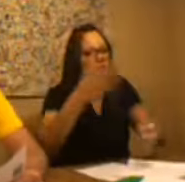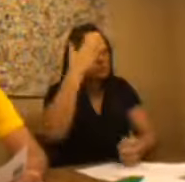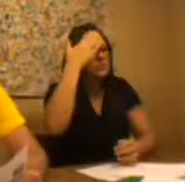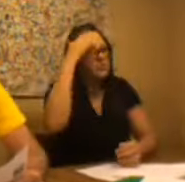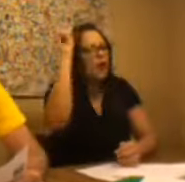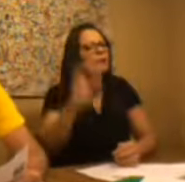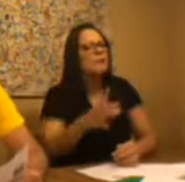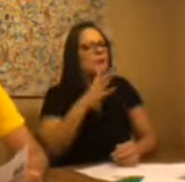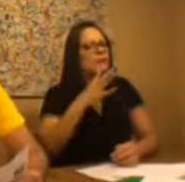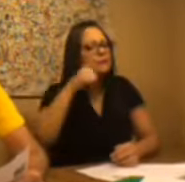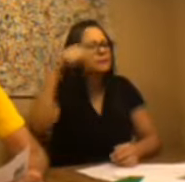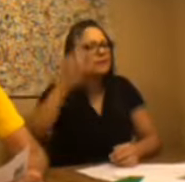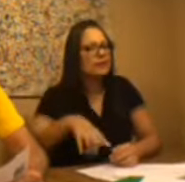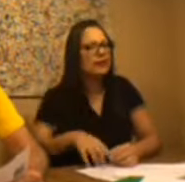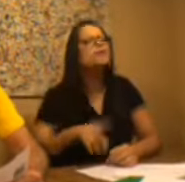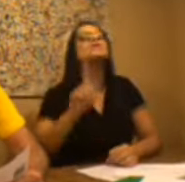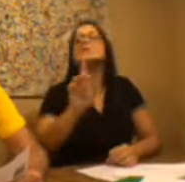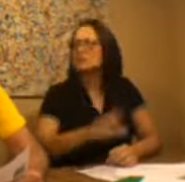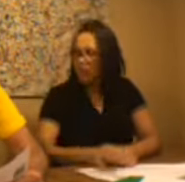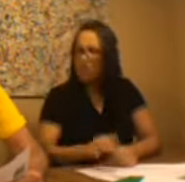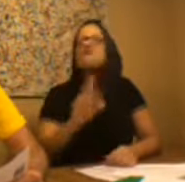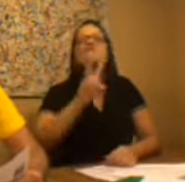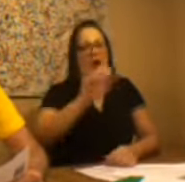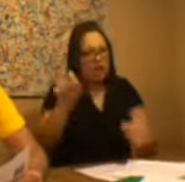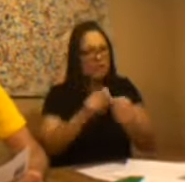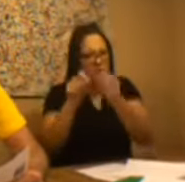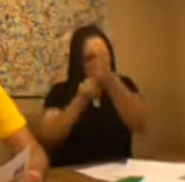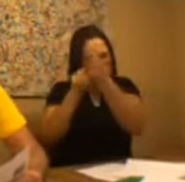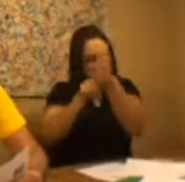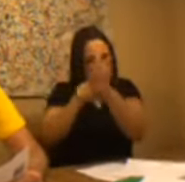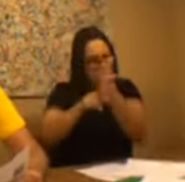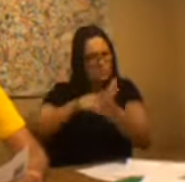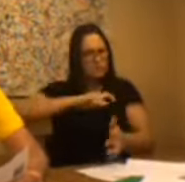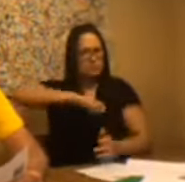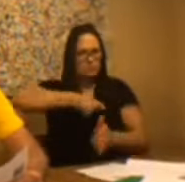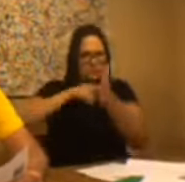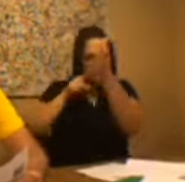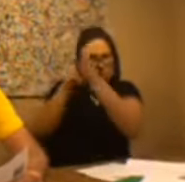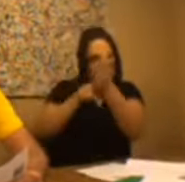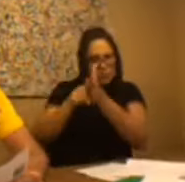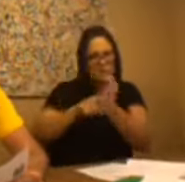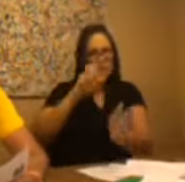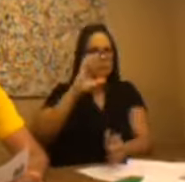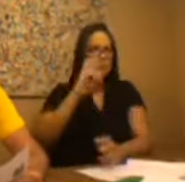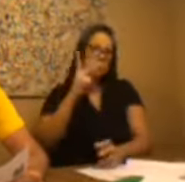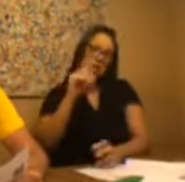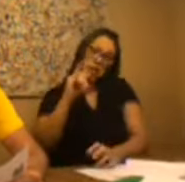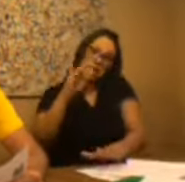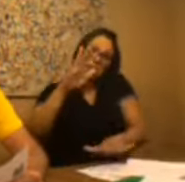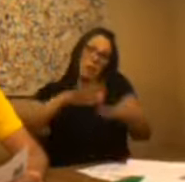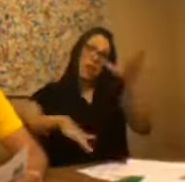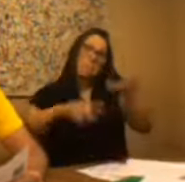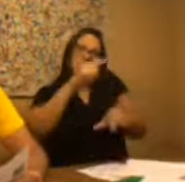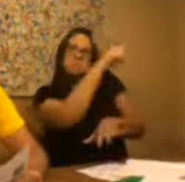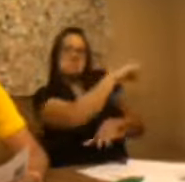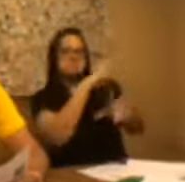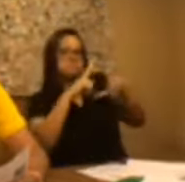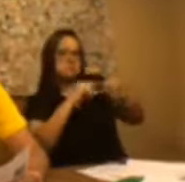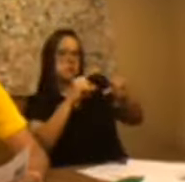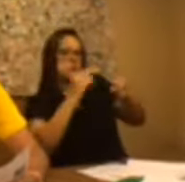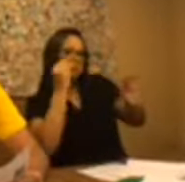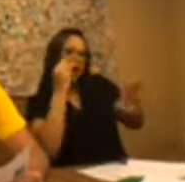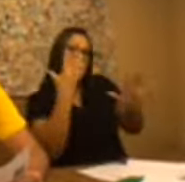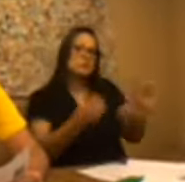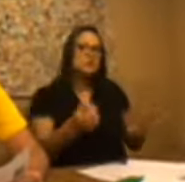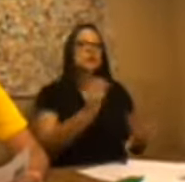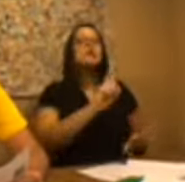figuras vamos fazer uma auditoria quem sabe uma cpi aí depende do parlamento né não vai